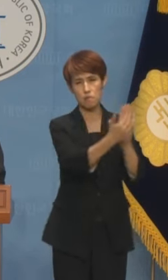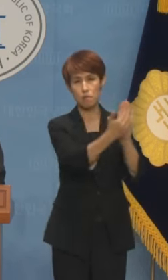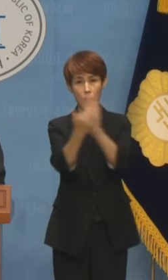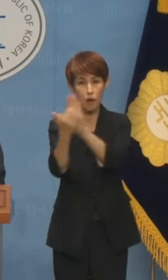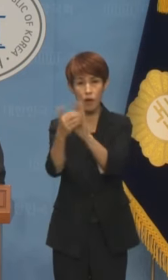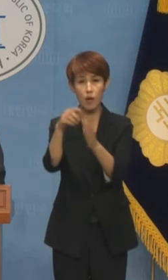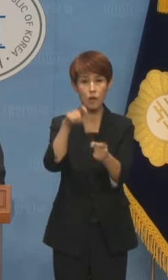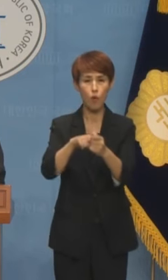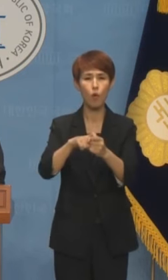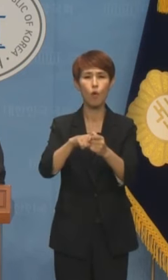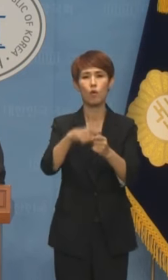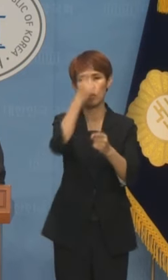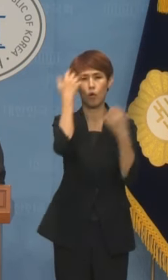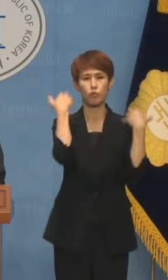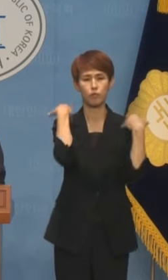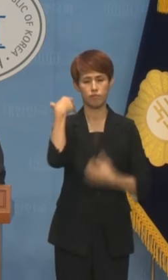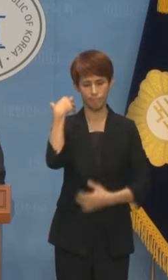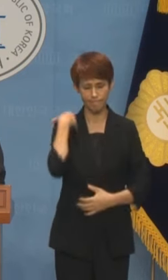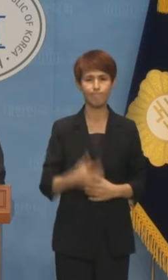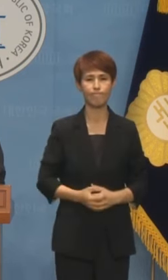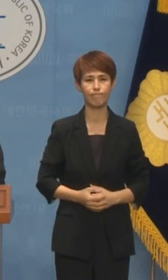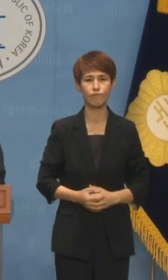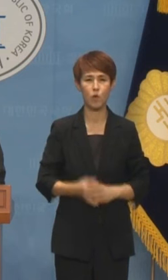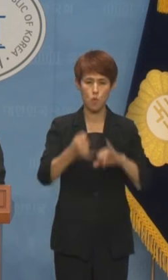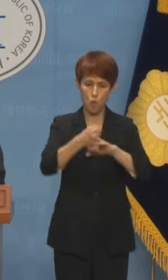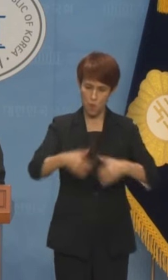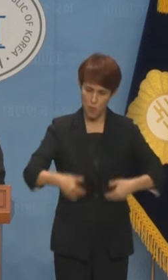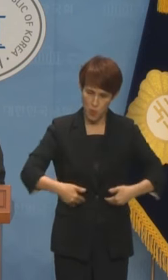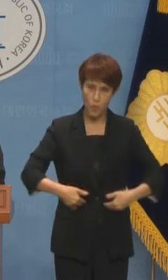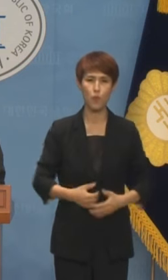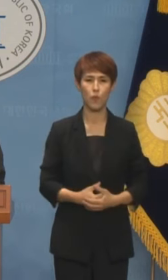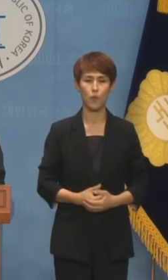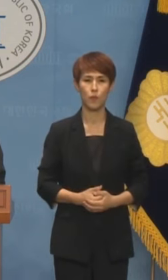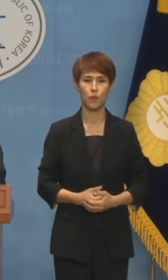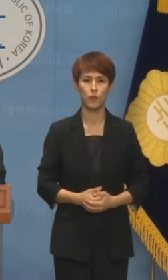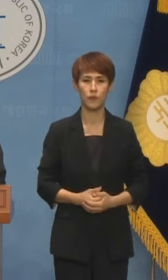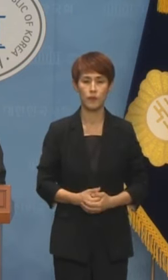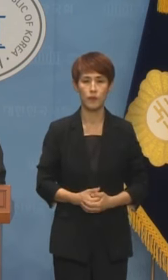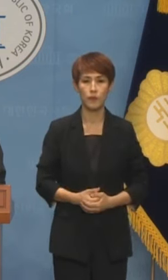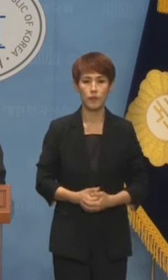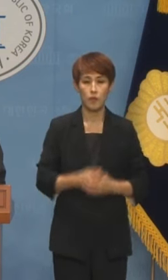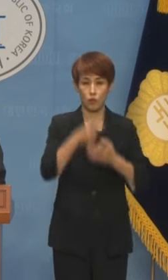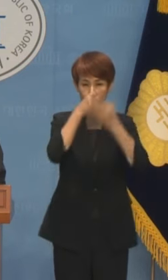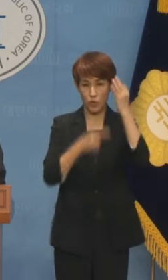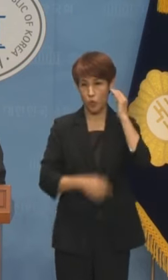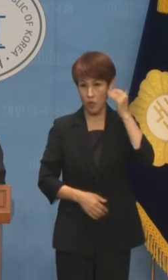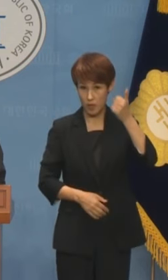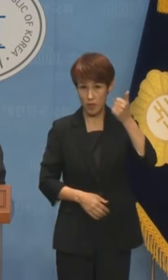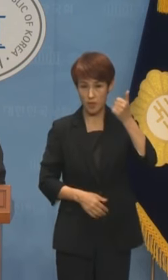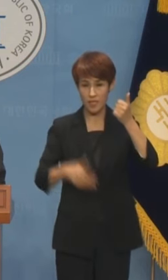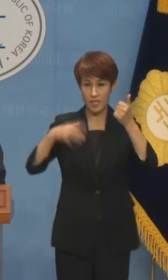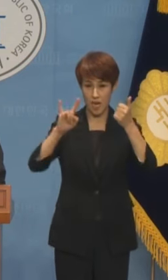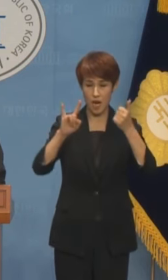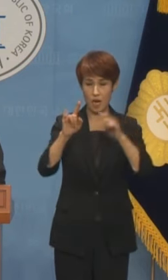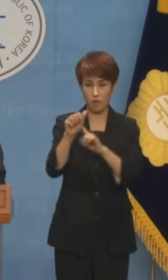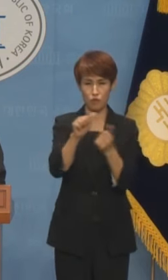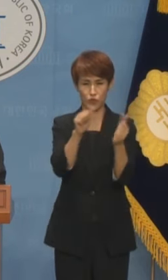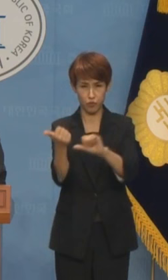위한 국가의 최소 의무이자 필연적 역할입니다. 윤 대통령은 최해병 순직 사건에